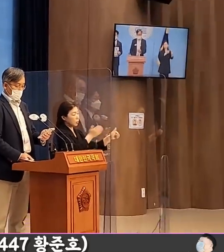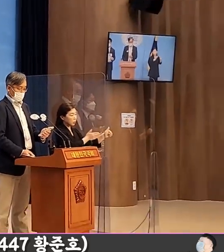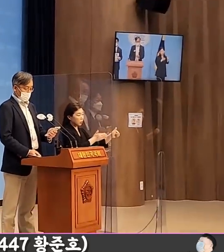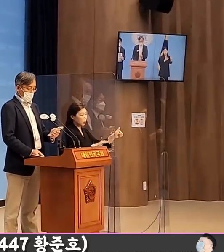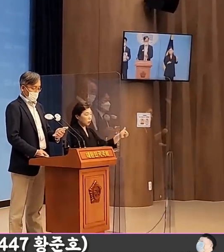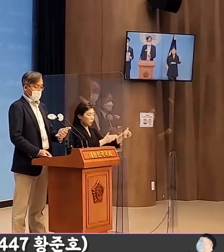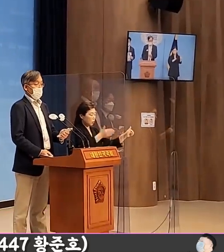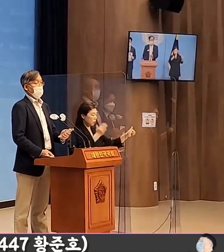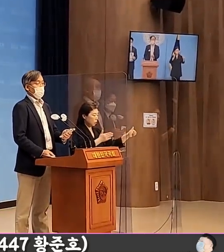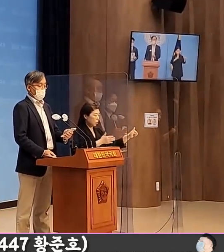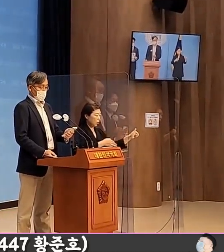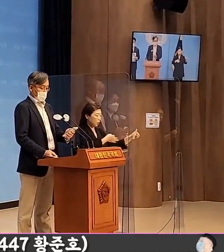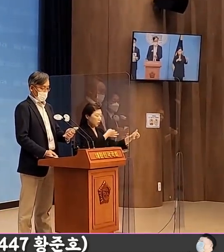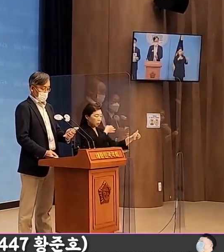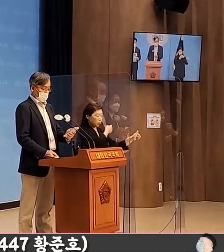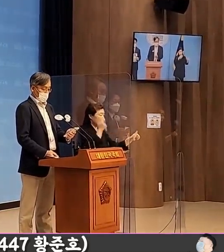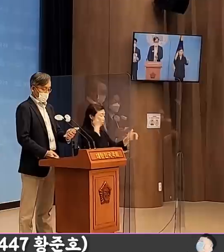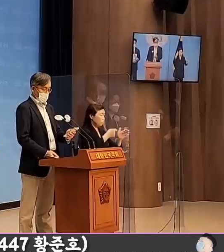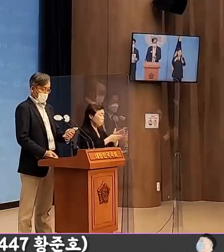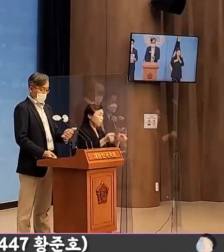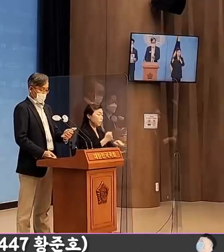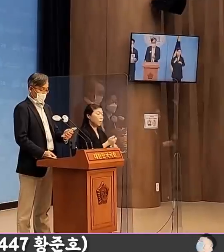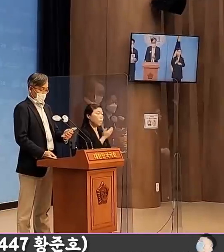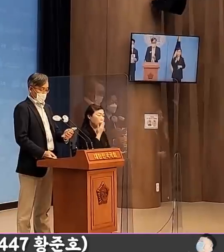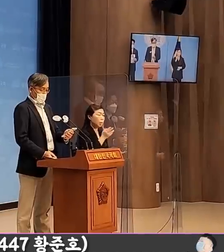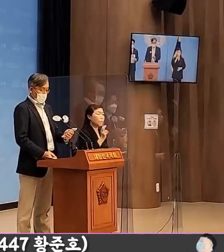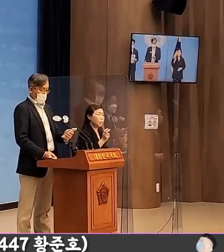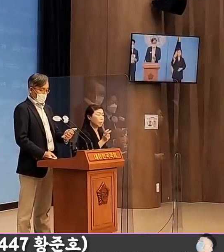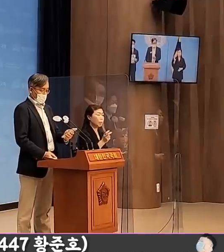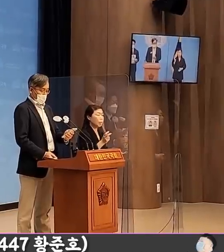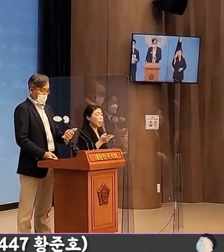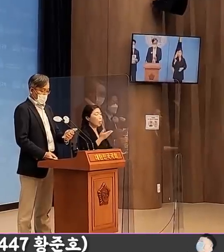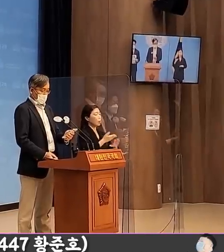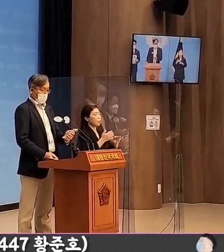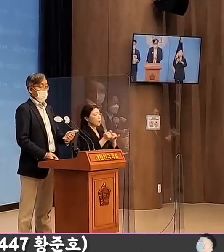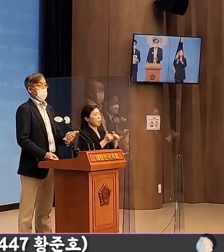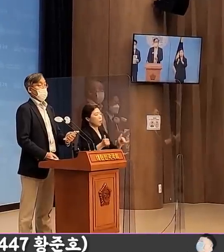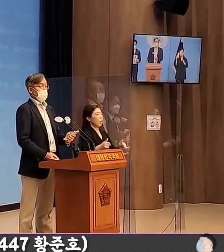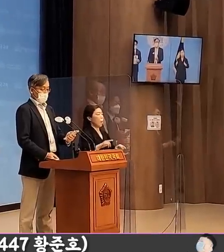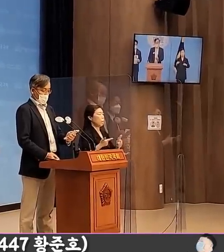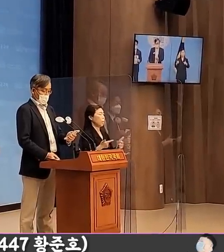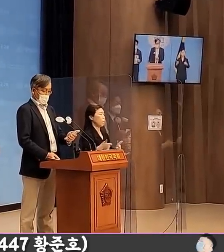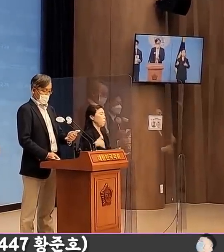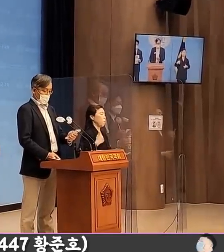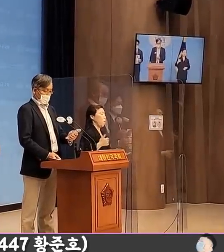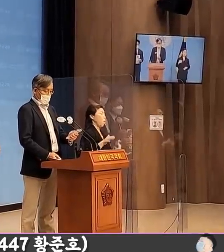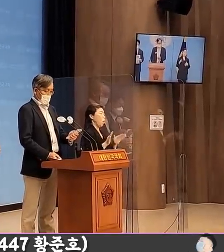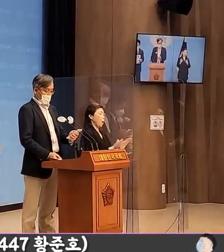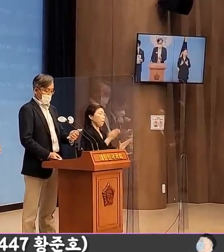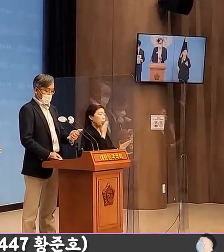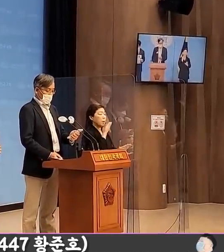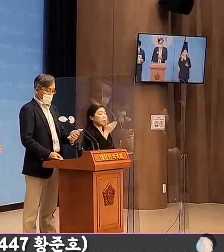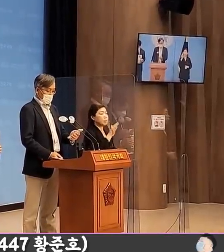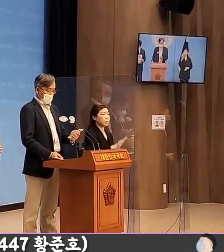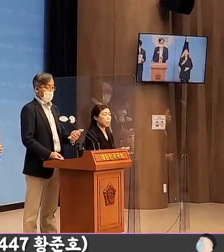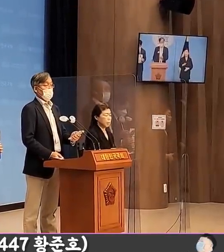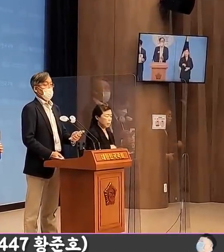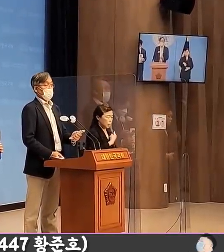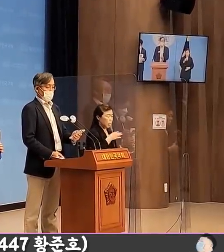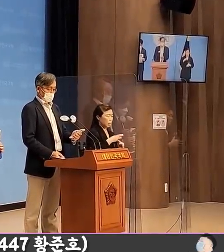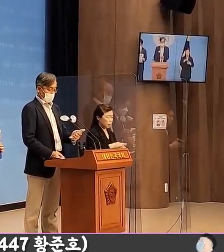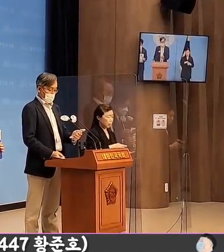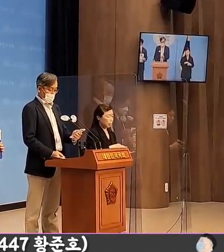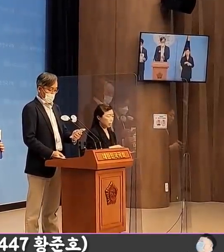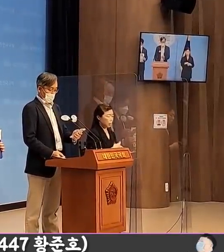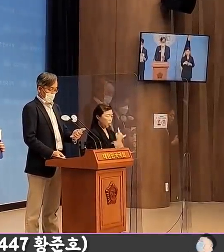우리의 요구를 우습게 여기며 무시할 수도 있을 것입니다. 다른 사람은 아닌 척 속일 수 있을 것입니다. 그러나 자신만은 속일